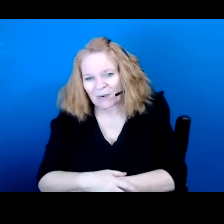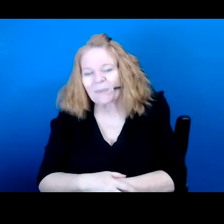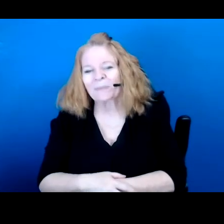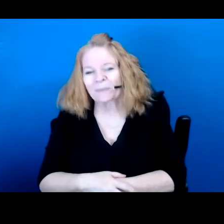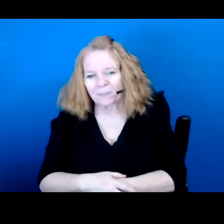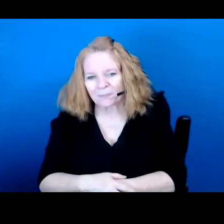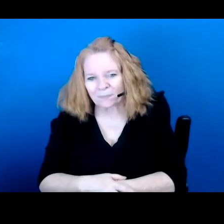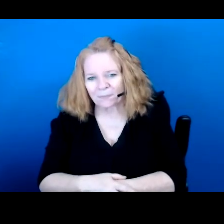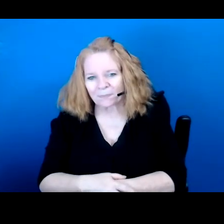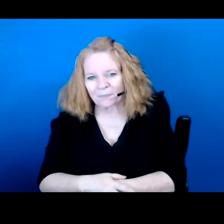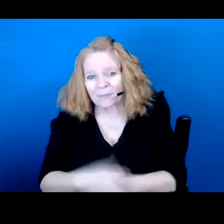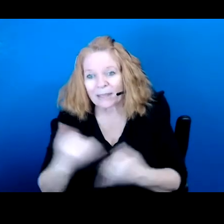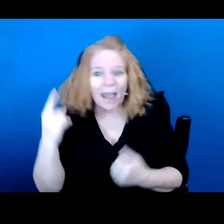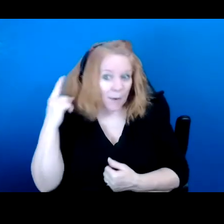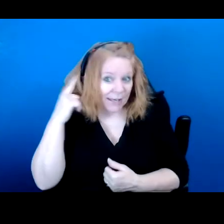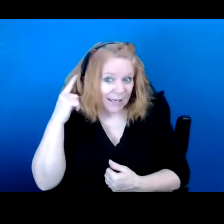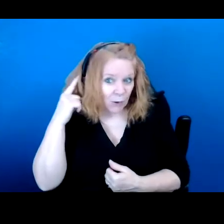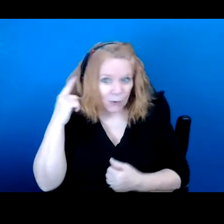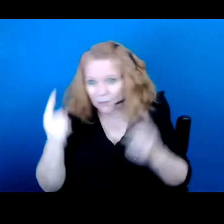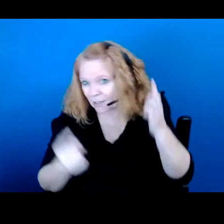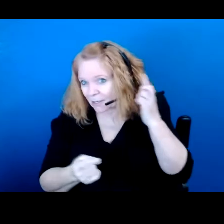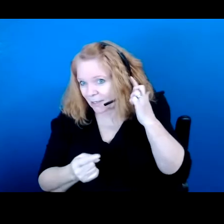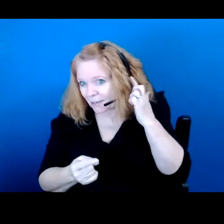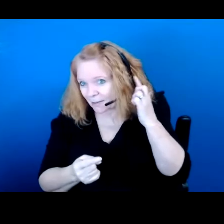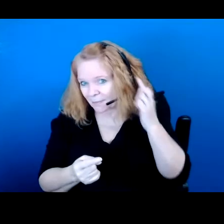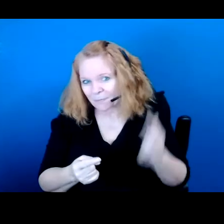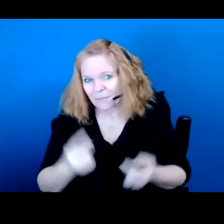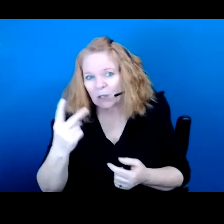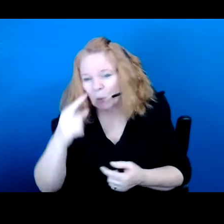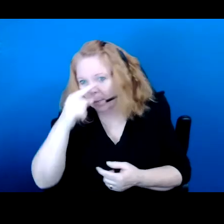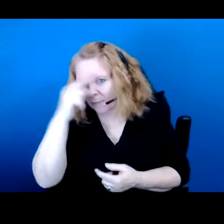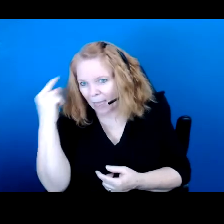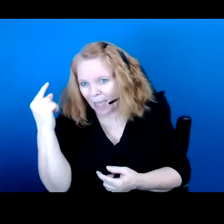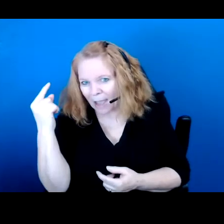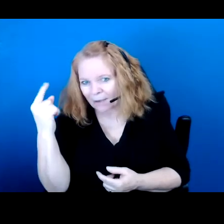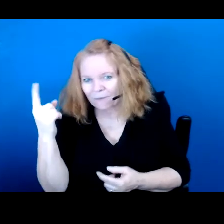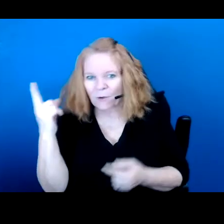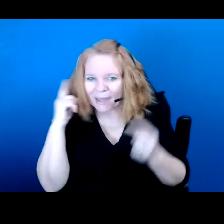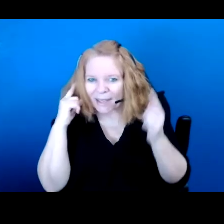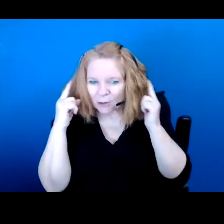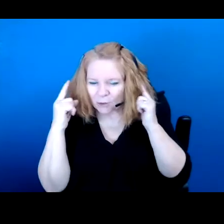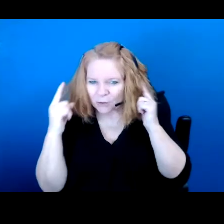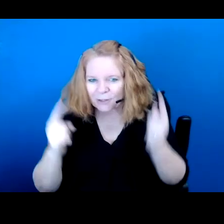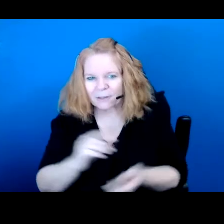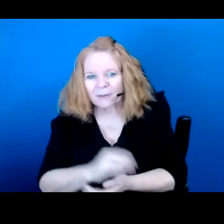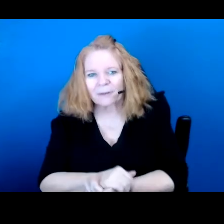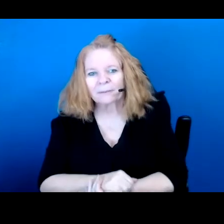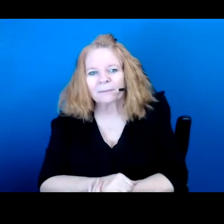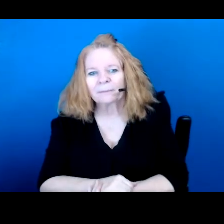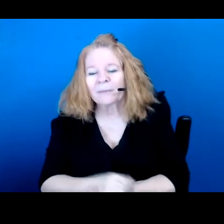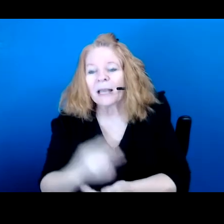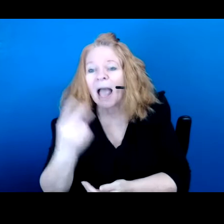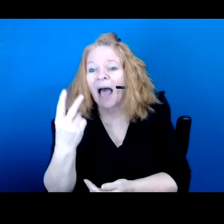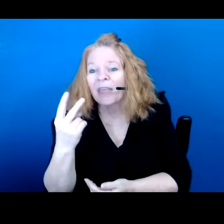estado poniendo mucha atención ahora le vamos a poner sus orejas tenemos dos pedazos de